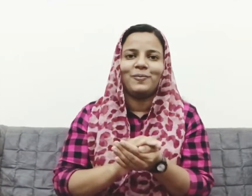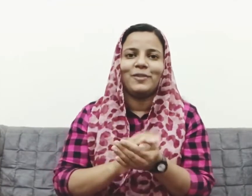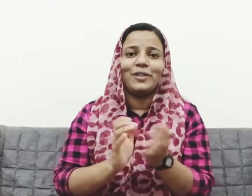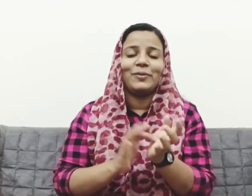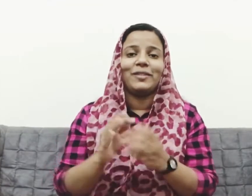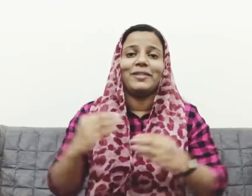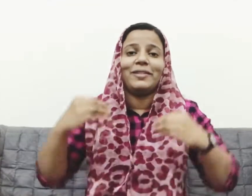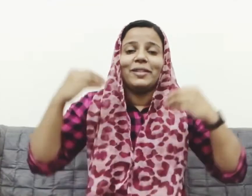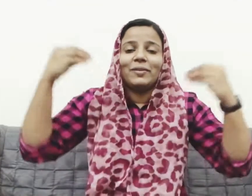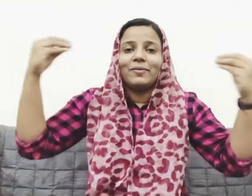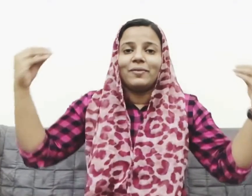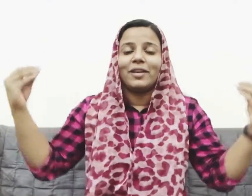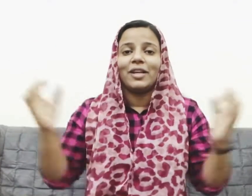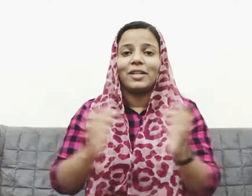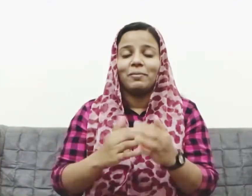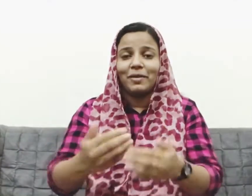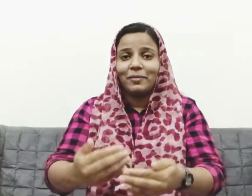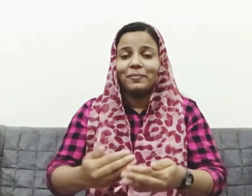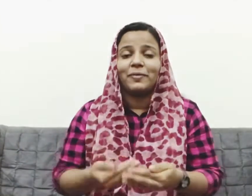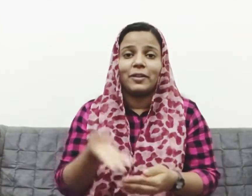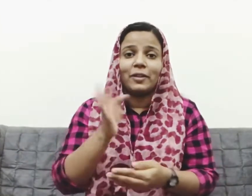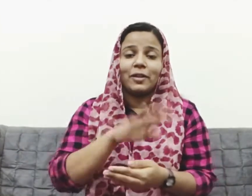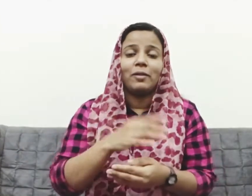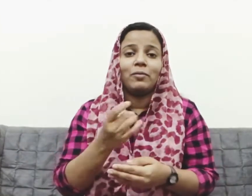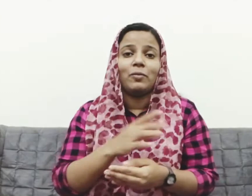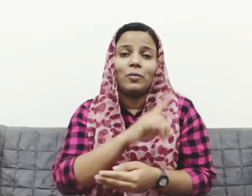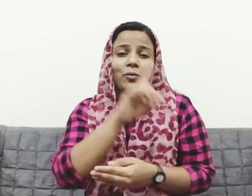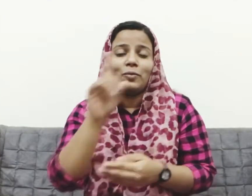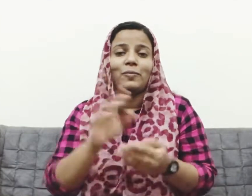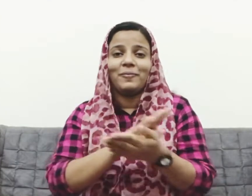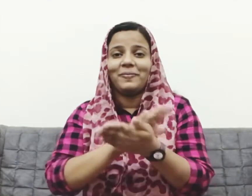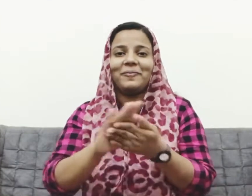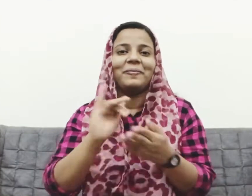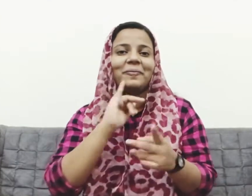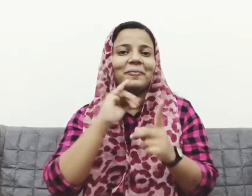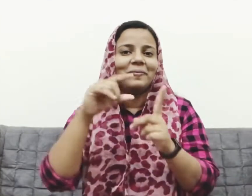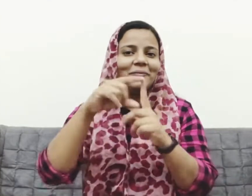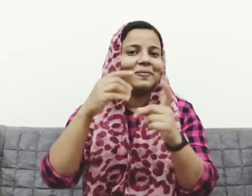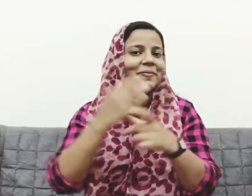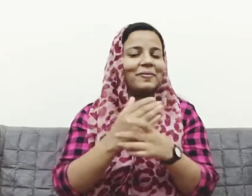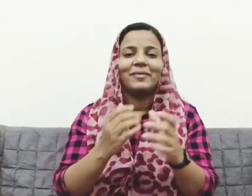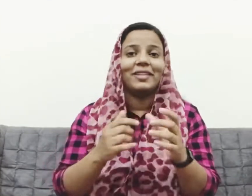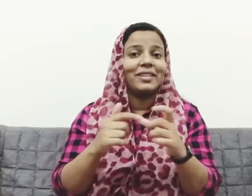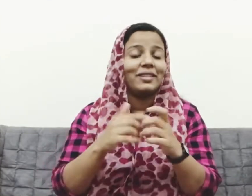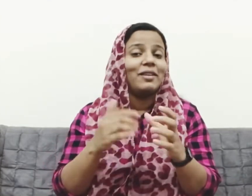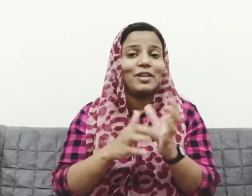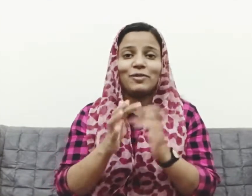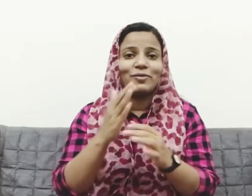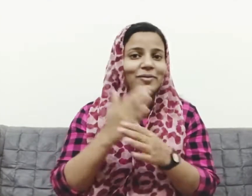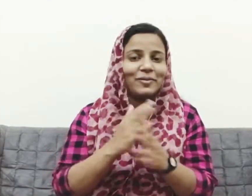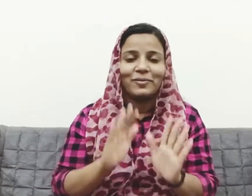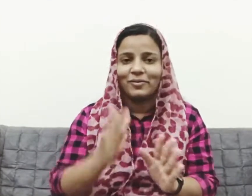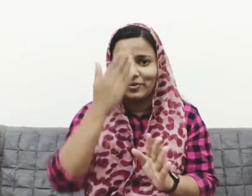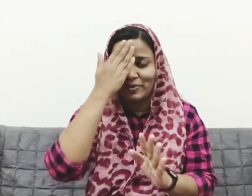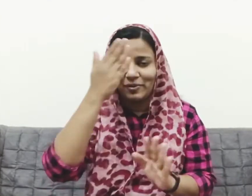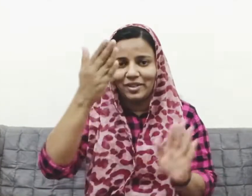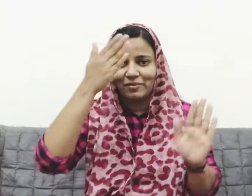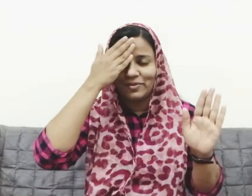പരിപാലിച്ചു. ആ ചിറക് വിടർത്തി, ആ ചിറകിൻ്റെ അടിയിൽ കഴിഞ്ഞ പകൽക്കാലം നമ്മളെ ഒളിപ്പിച്ചു വെച്ചതോർത്ത് കർത്താവിന് സ്തോത്രം പറഞ്ഞ് സ്തോത്രം സ്തോത്രം സ്തോത്രം